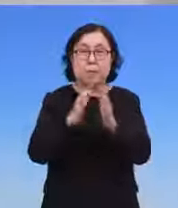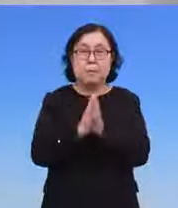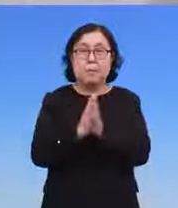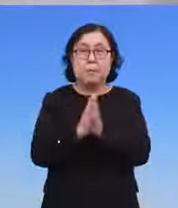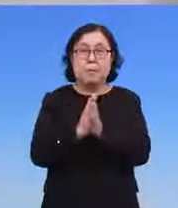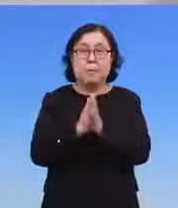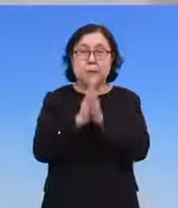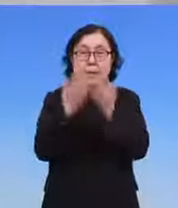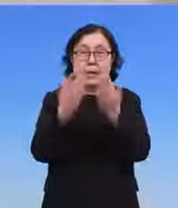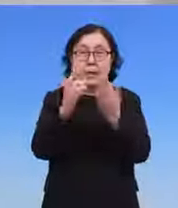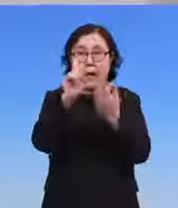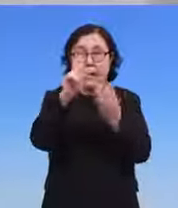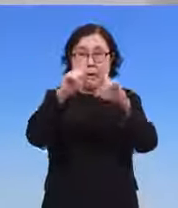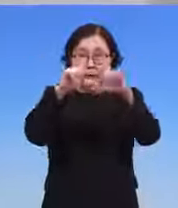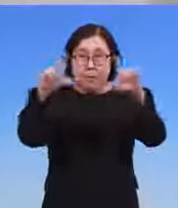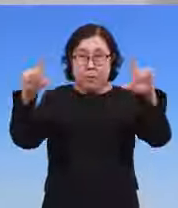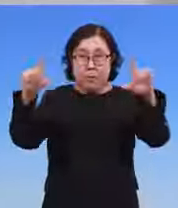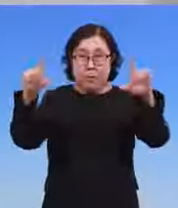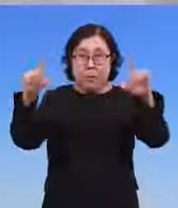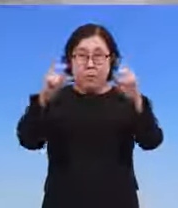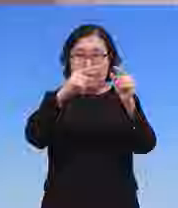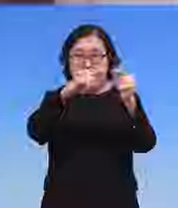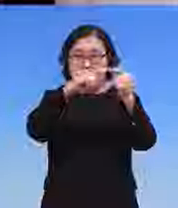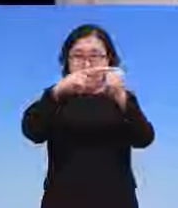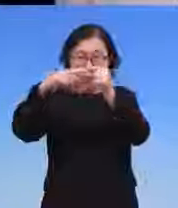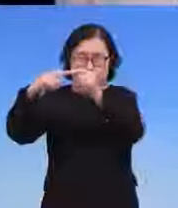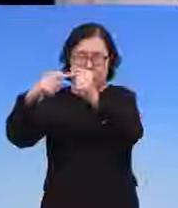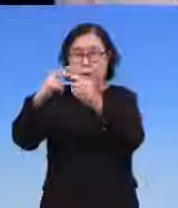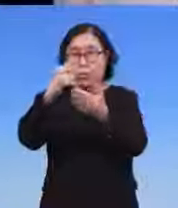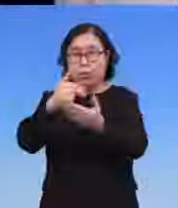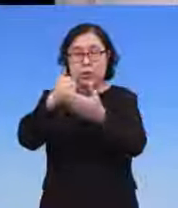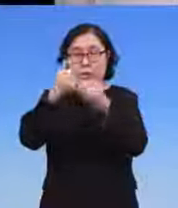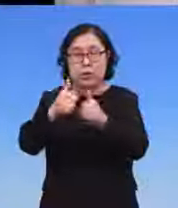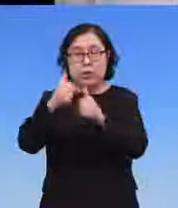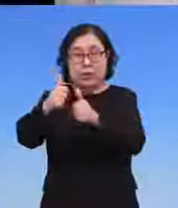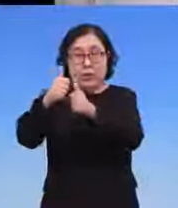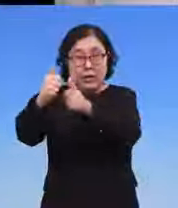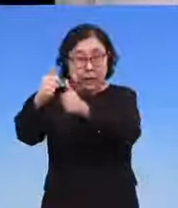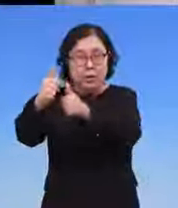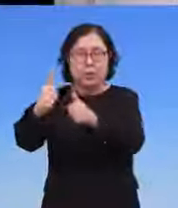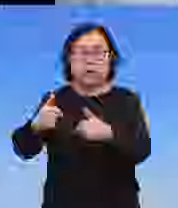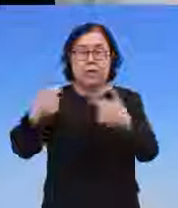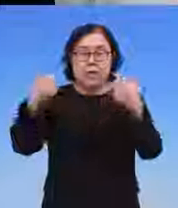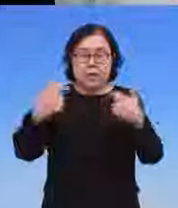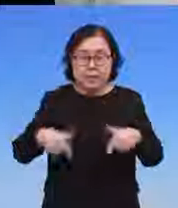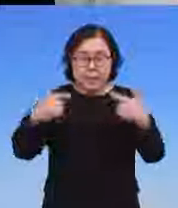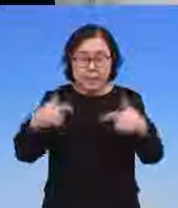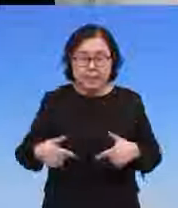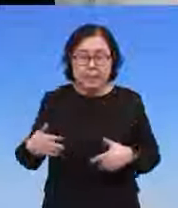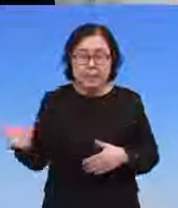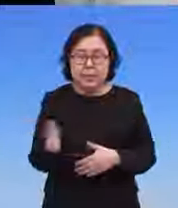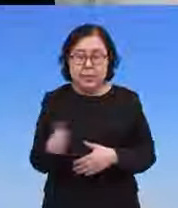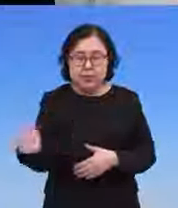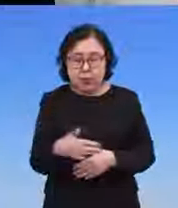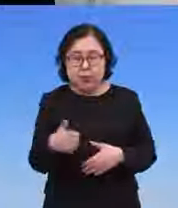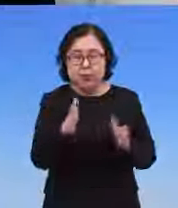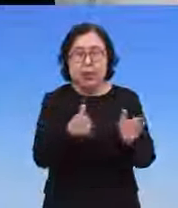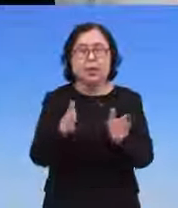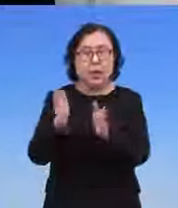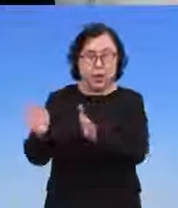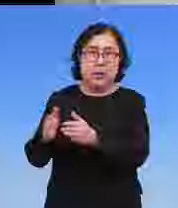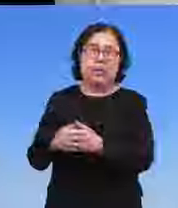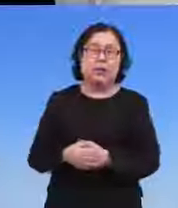대목이 오브랩이 되는데요. 내용이 이렇습니다. 주님을 따른다는 것은 날마다 비우는